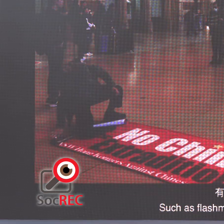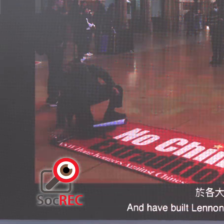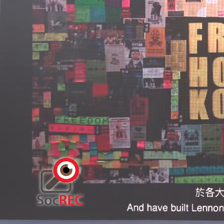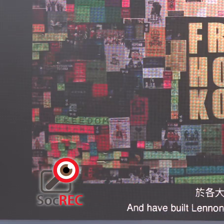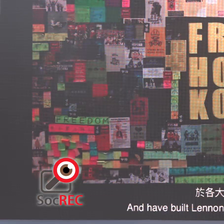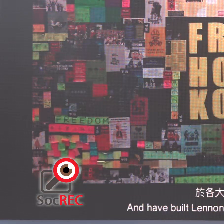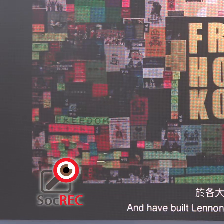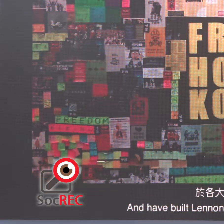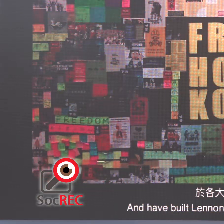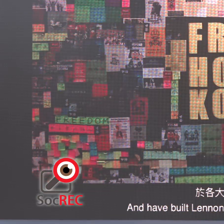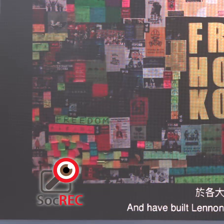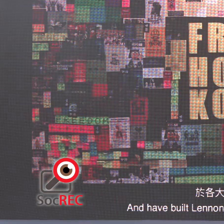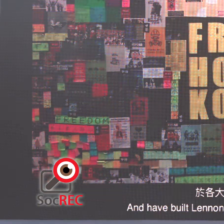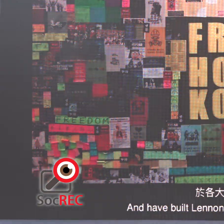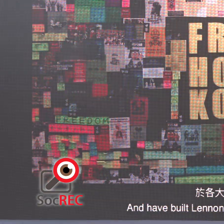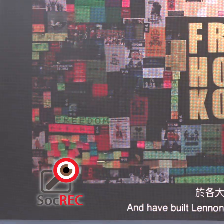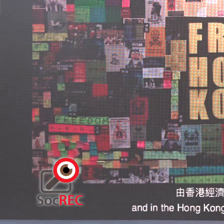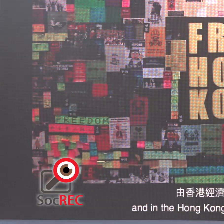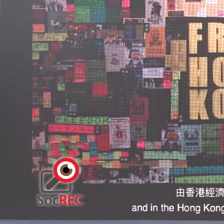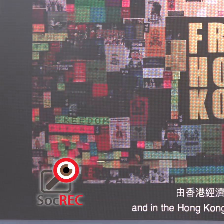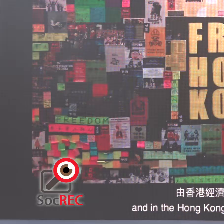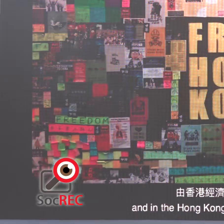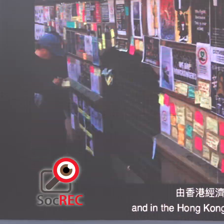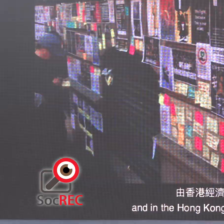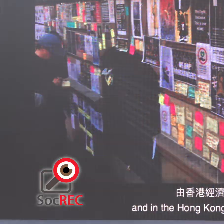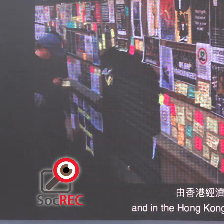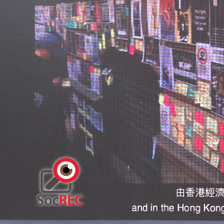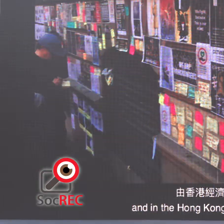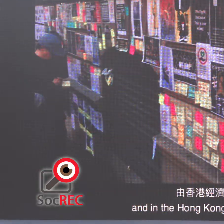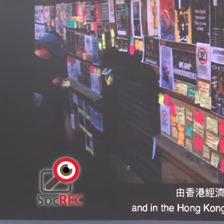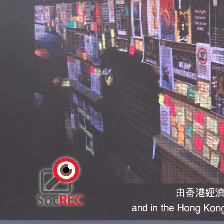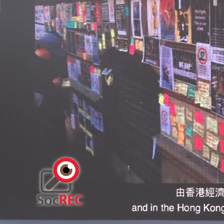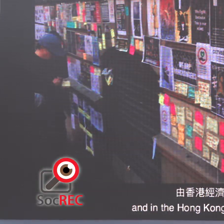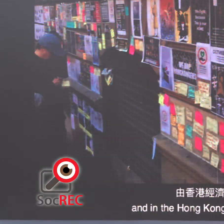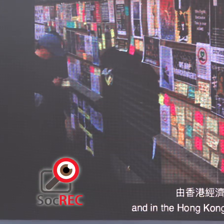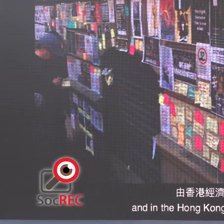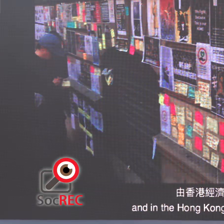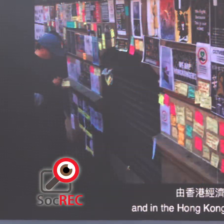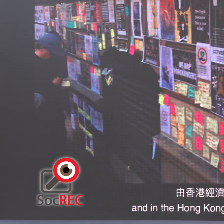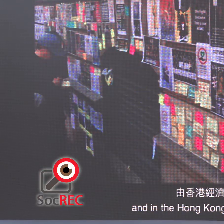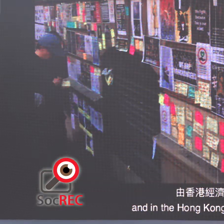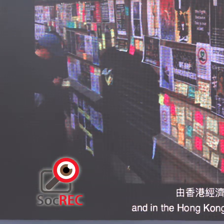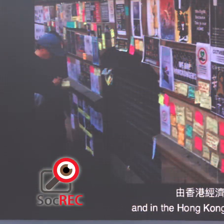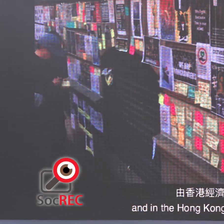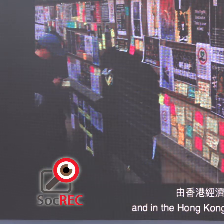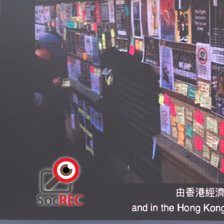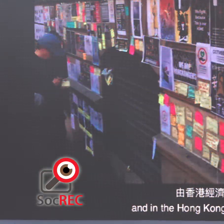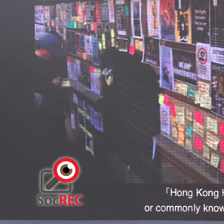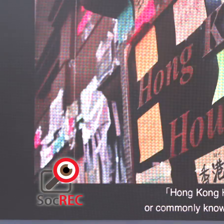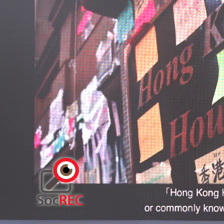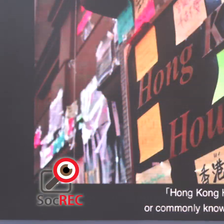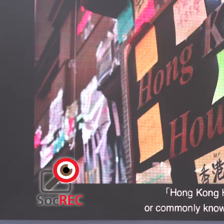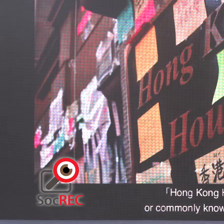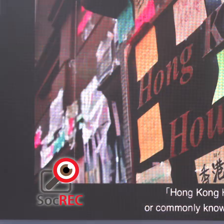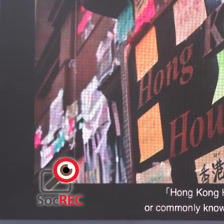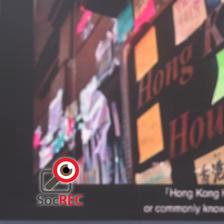閃，亦都喺各大學校園，甚至喺由香港經濟貿易辦事處經營嘅